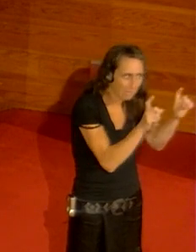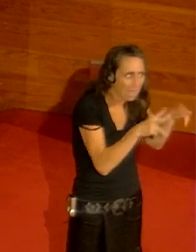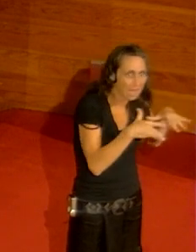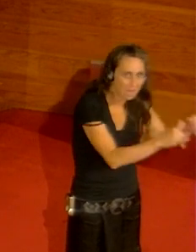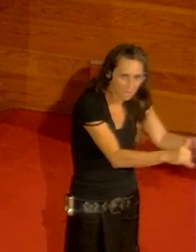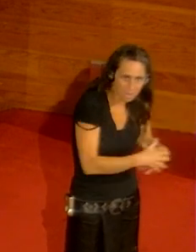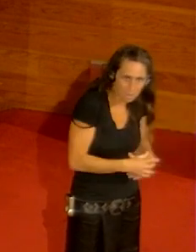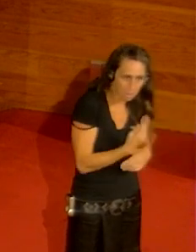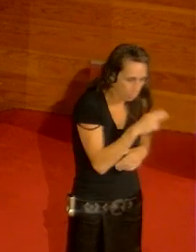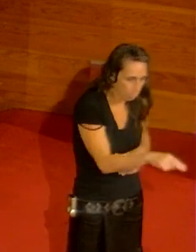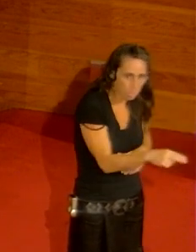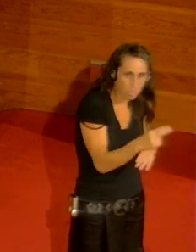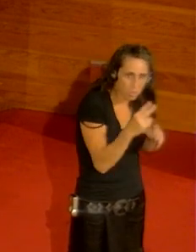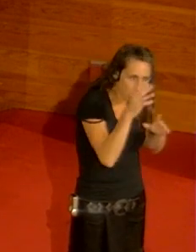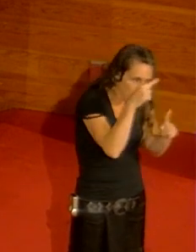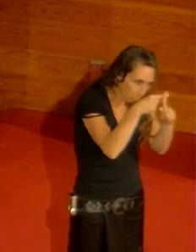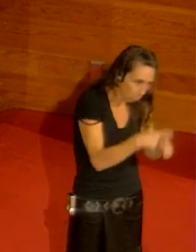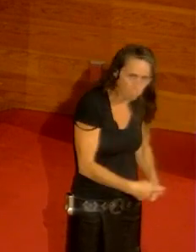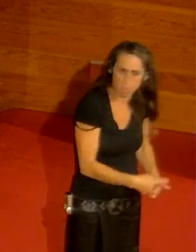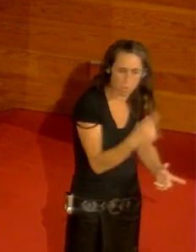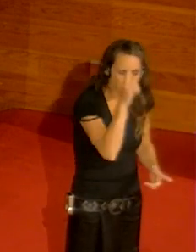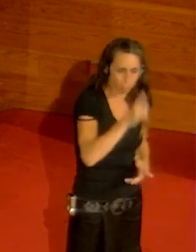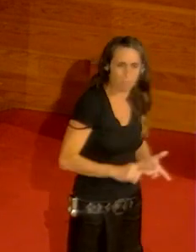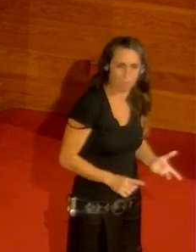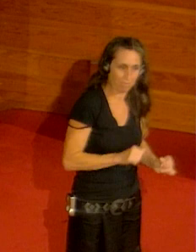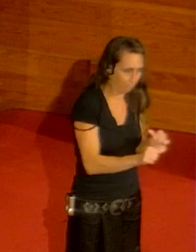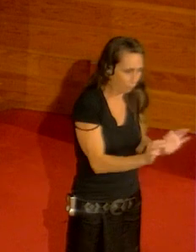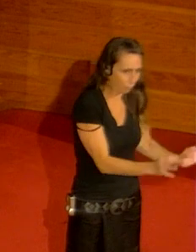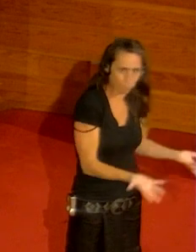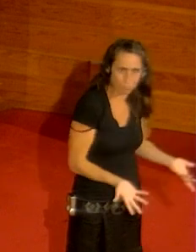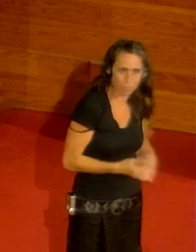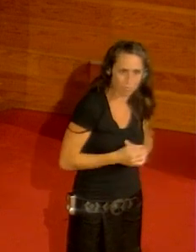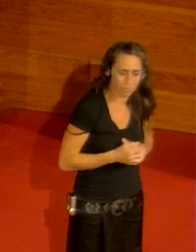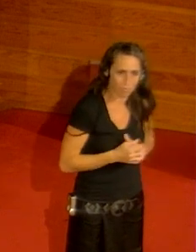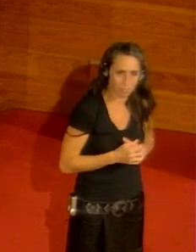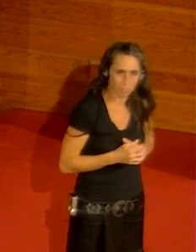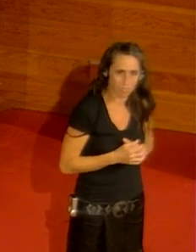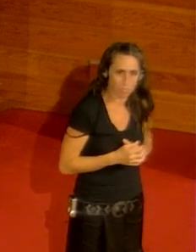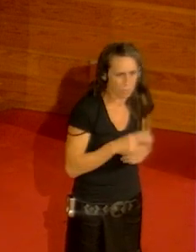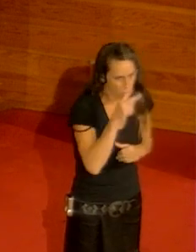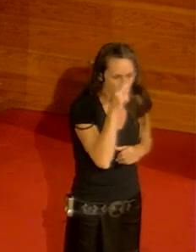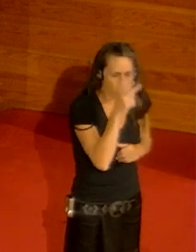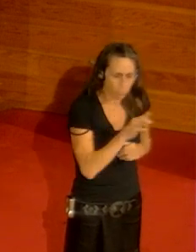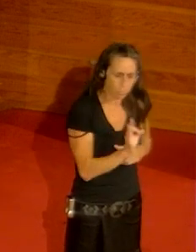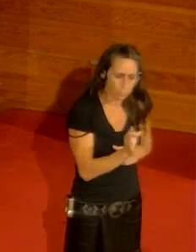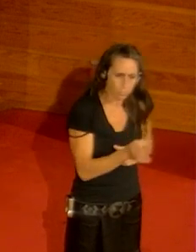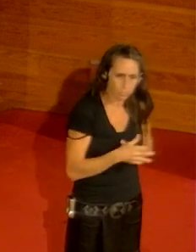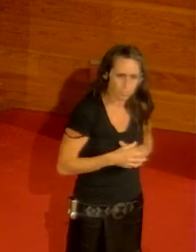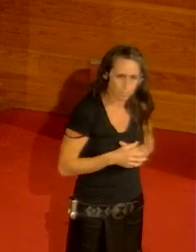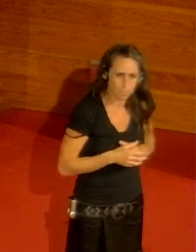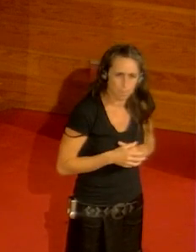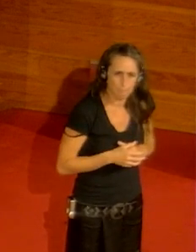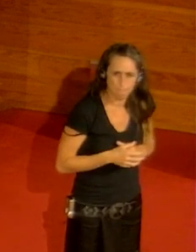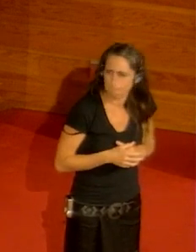que los niños no sabe sumar Entonces es el futuro es preocupante Sí pero bueno